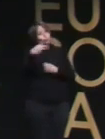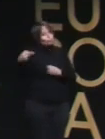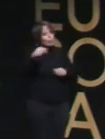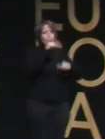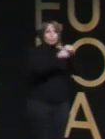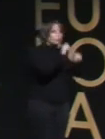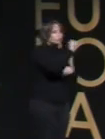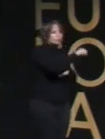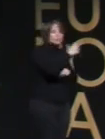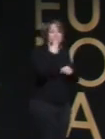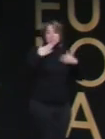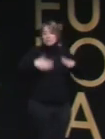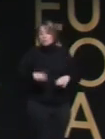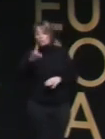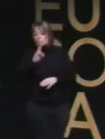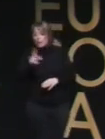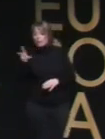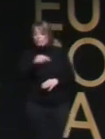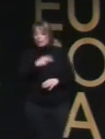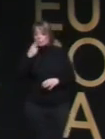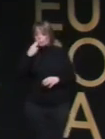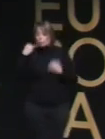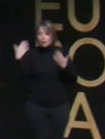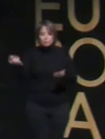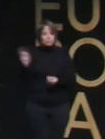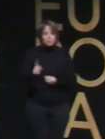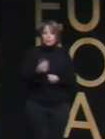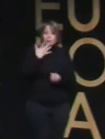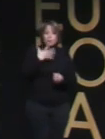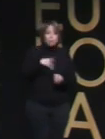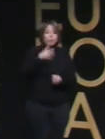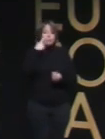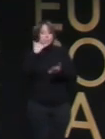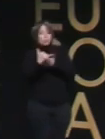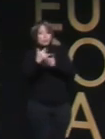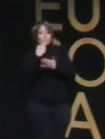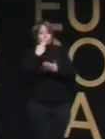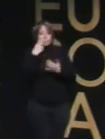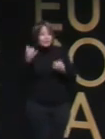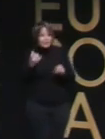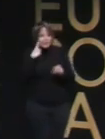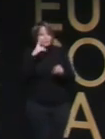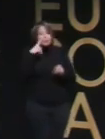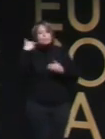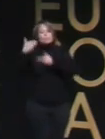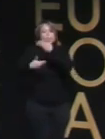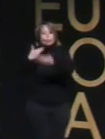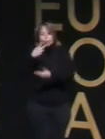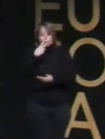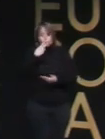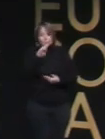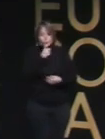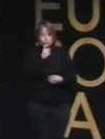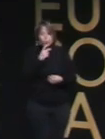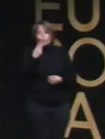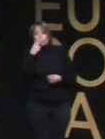si nuestro hijo está mal y de repente nuestro hijo fuma, es que algo hemos hecho mal, ¿no? Cuidado. Igual está experimentando, ¿qué es eso? El tema es cómo lo acompañamos en ese proceso de que fuma. No si